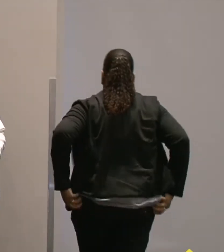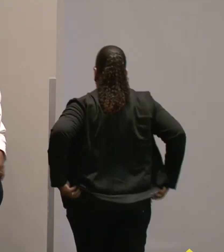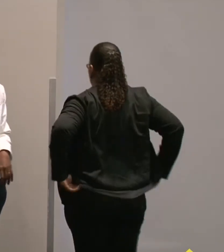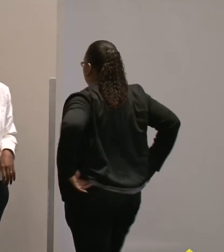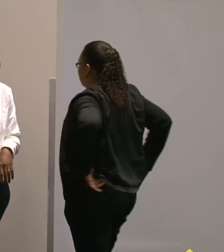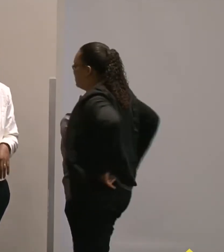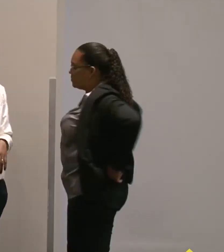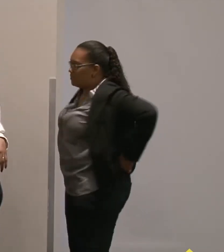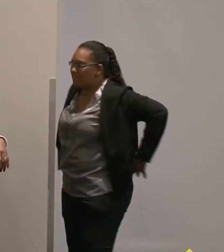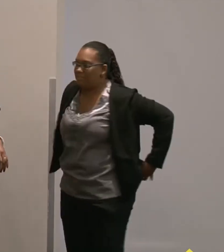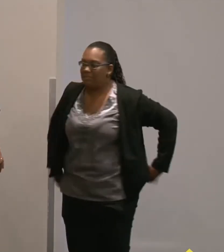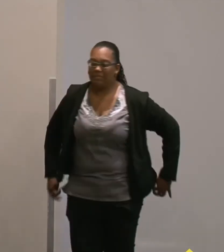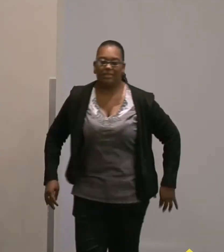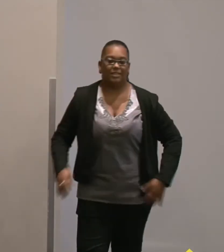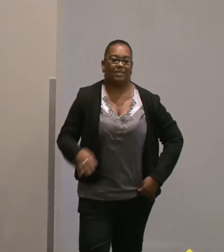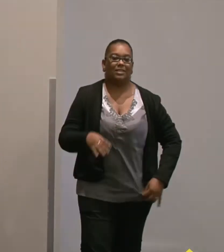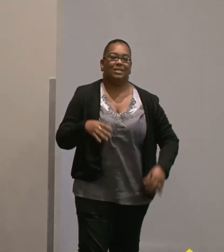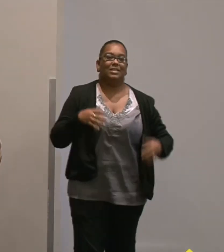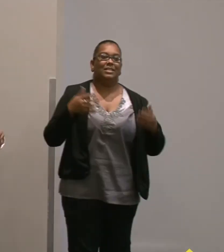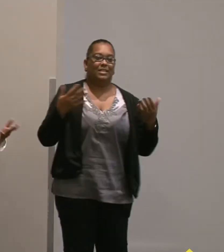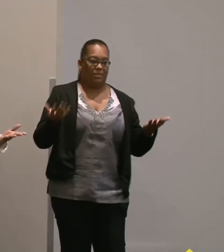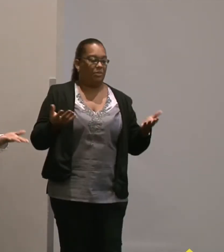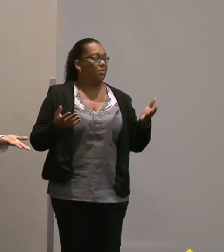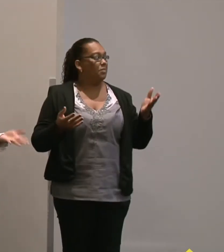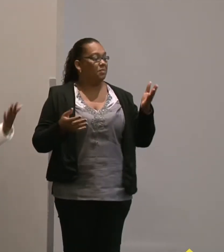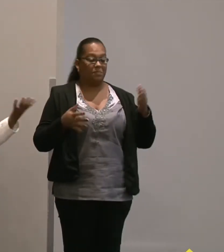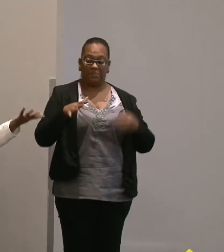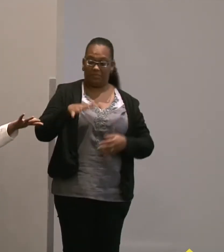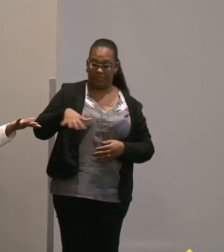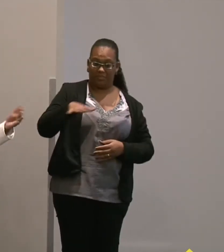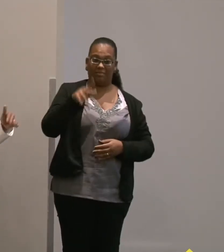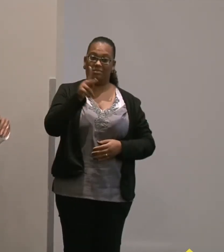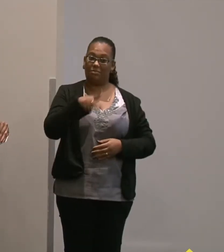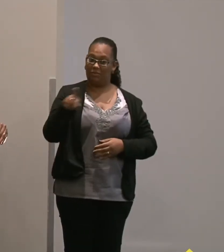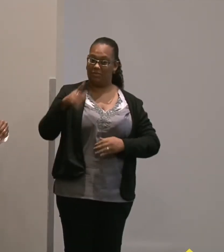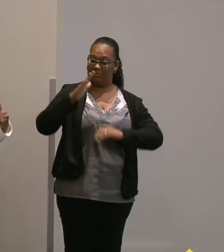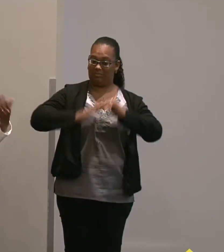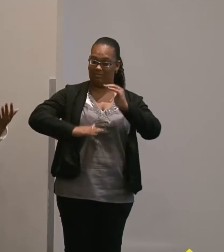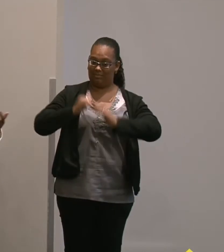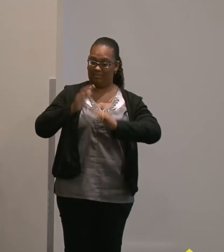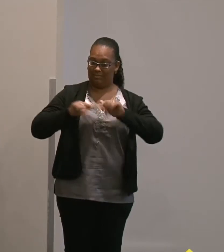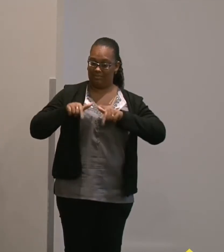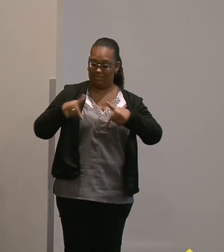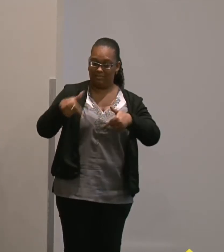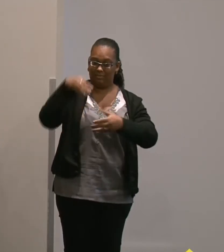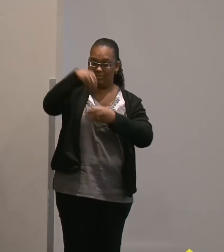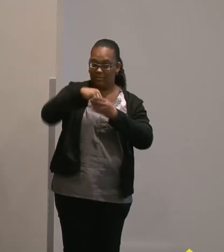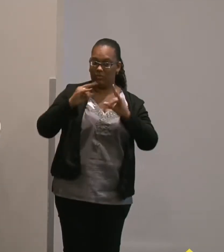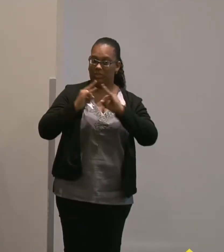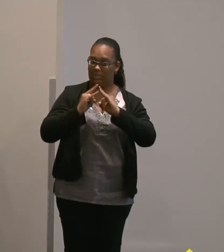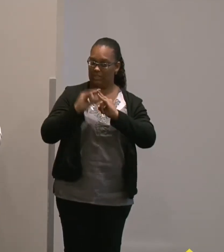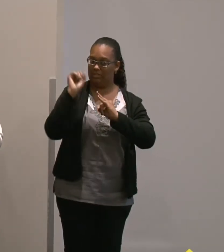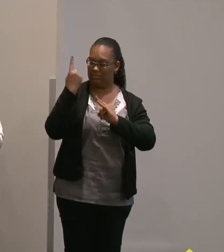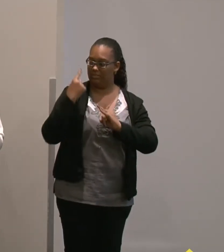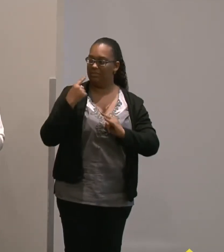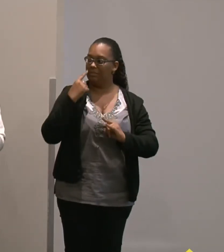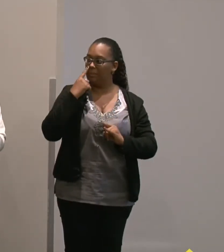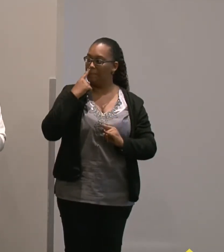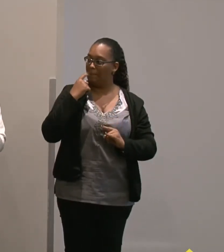Então, esses professores, esses profissionais que atuavam no INES, nosso objetivo da pesquisa